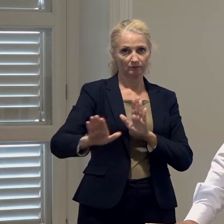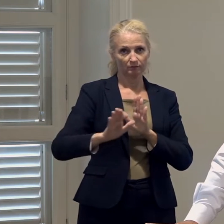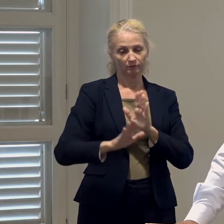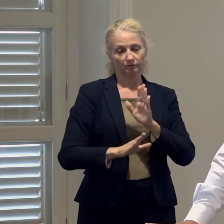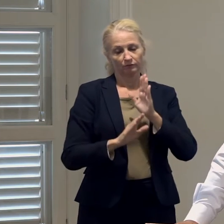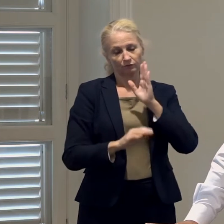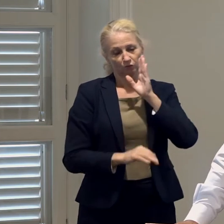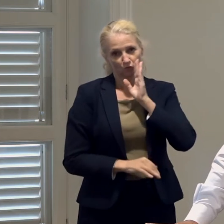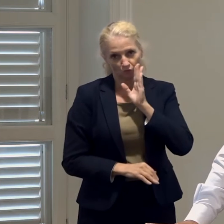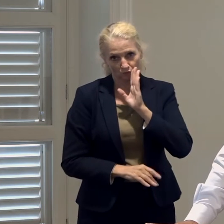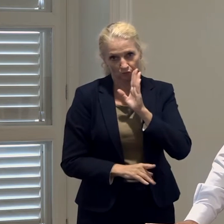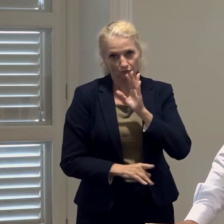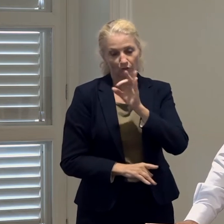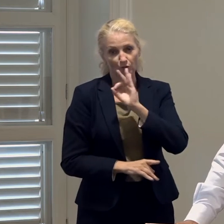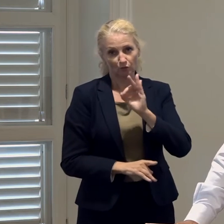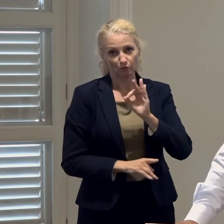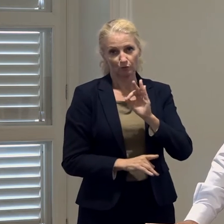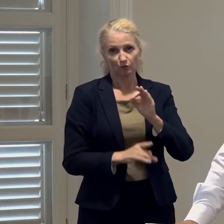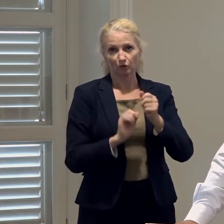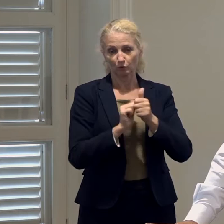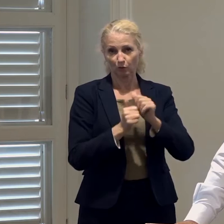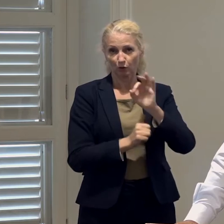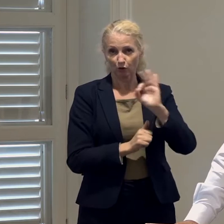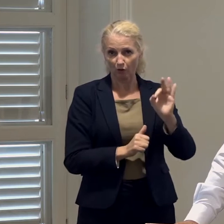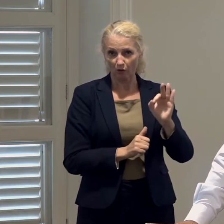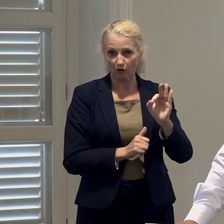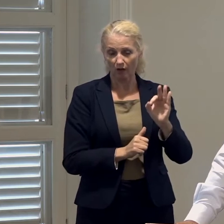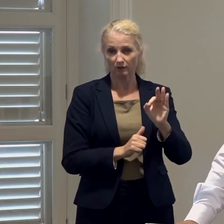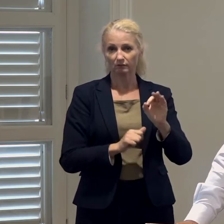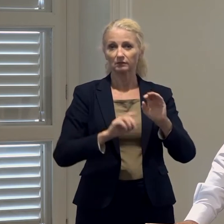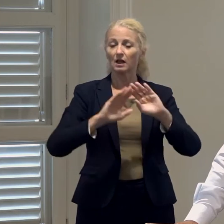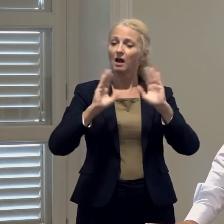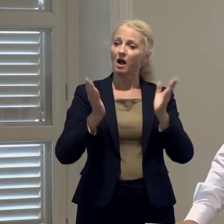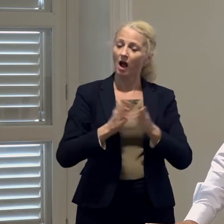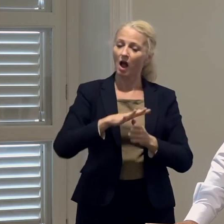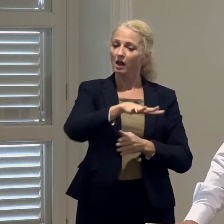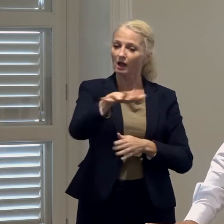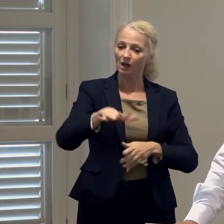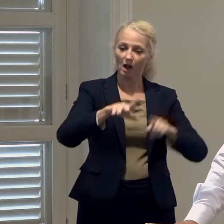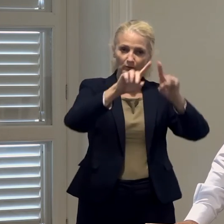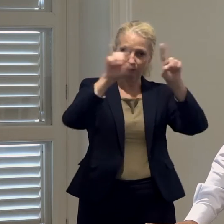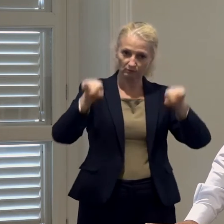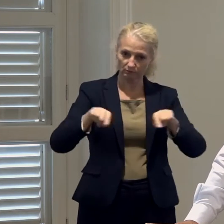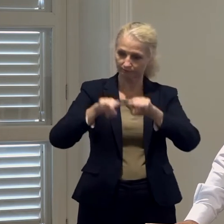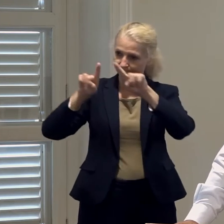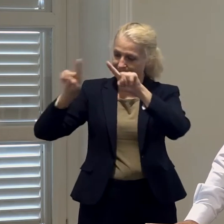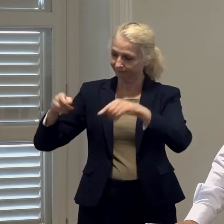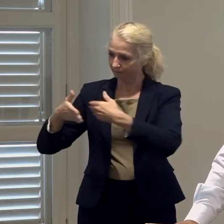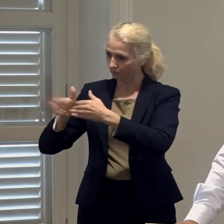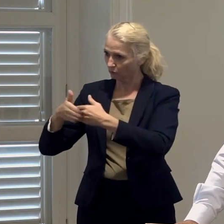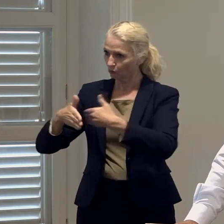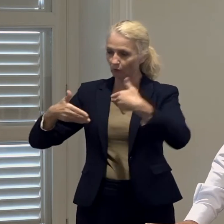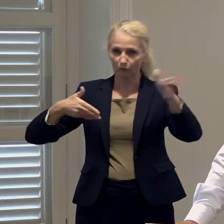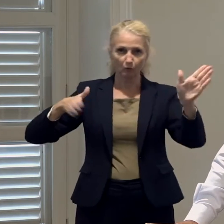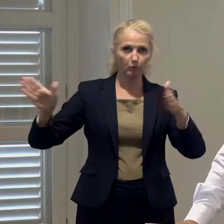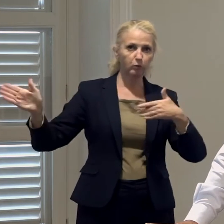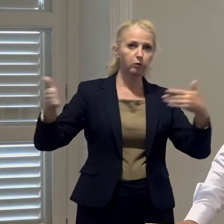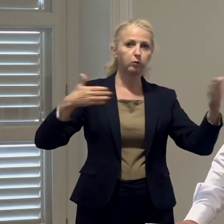ook aan sportscholen is om regelmatig alle ruimte goed te luchten.